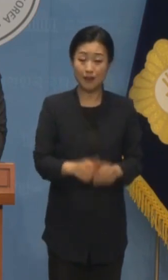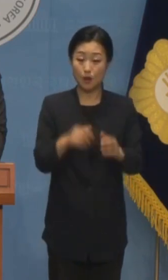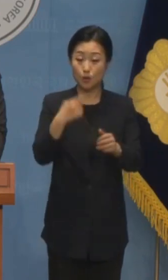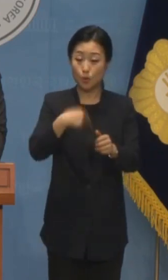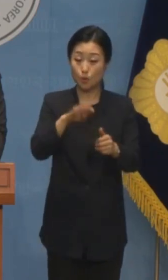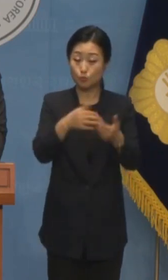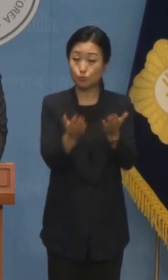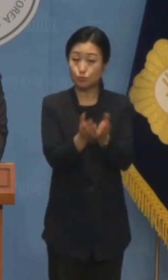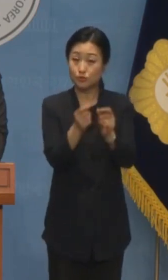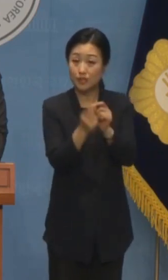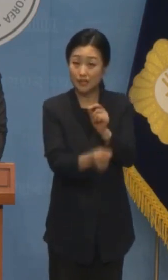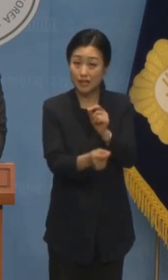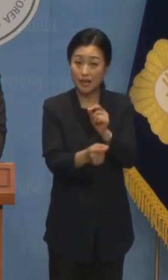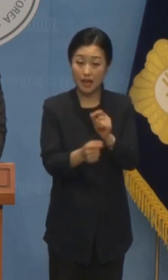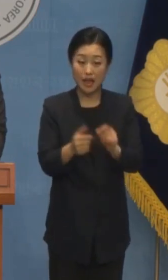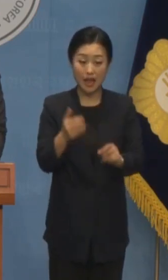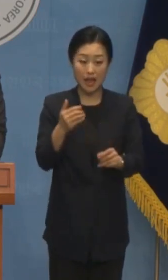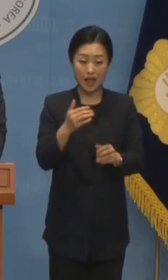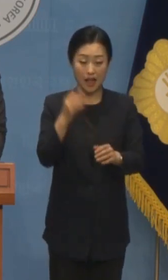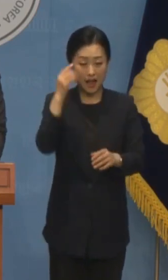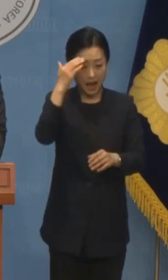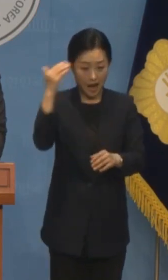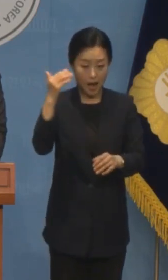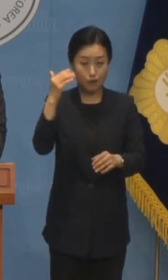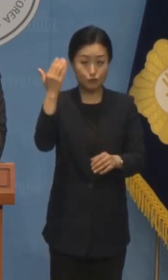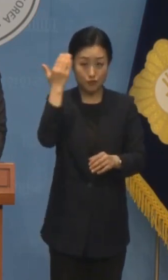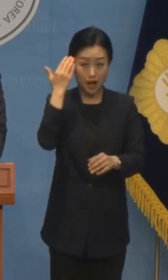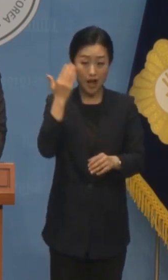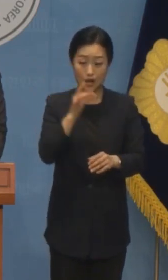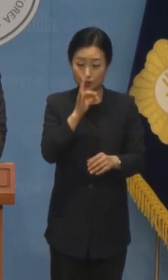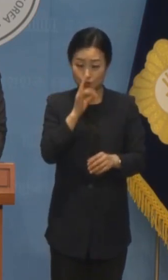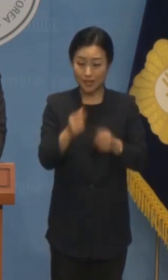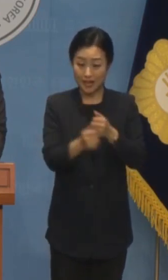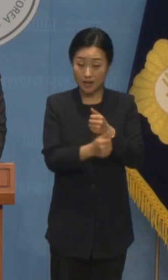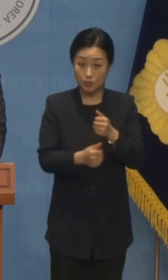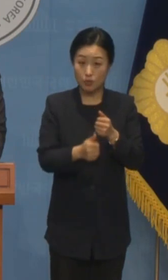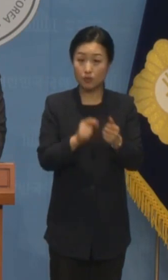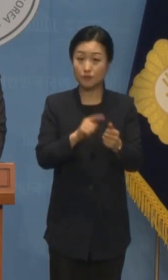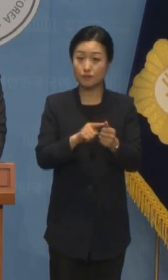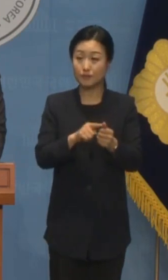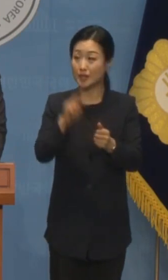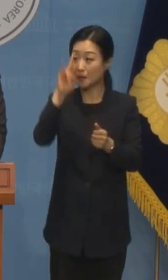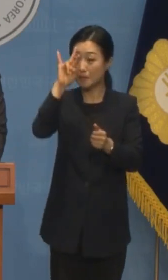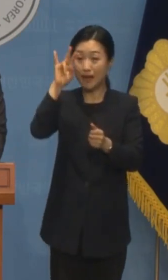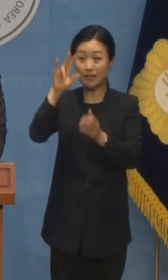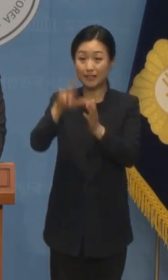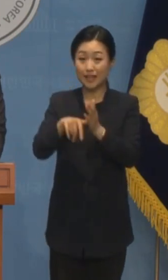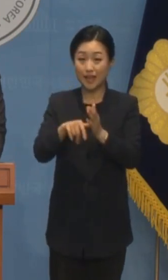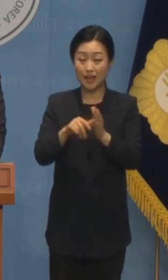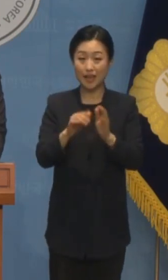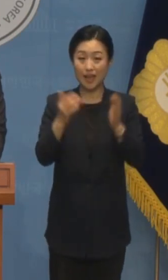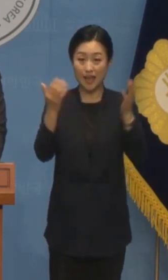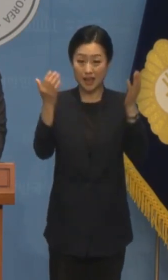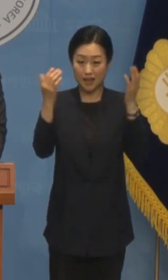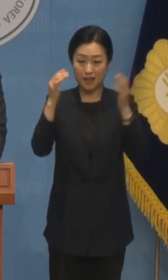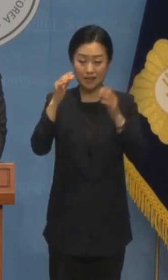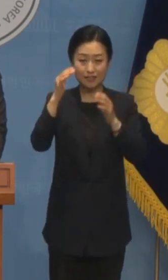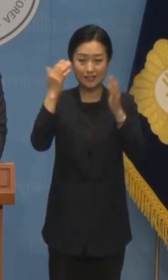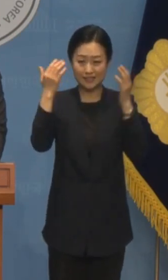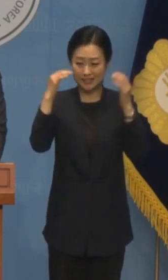산하에 한국학 중앙연구원 이사장으로 박근혜 정부 당시 국정화 교과서 사태를 주도한